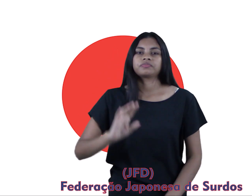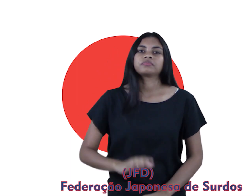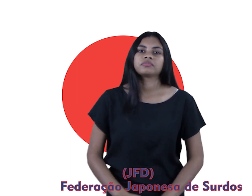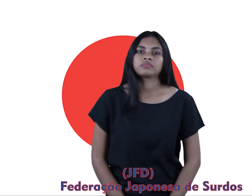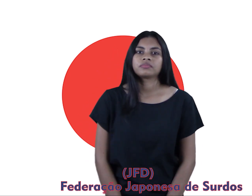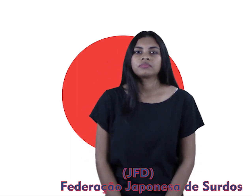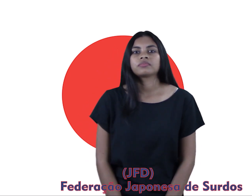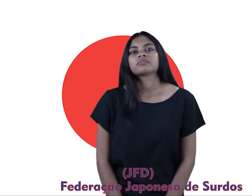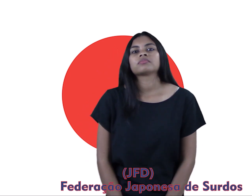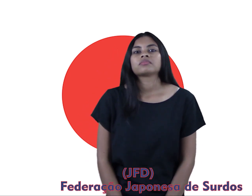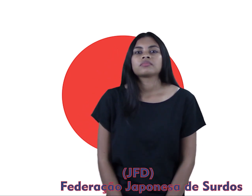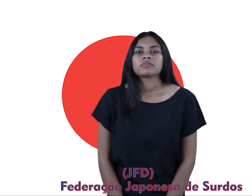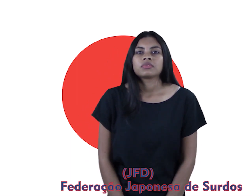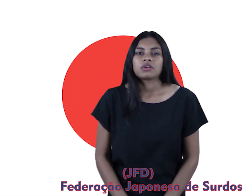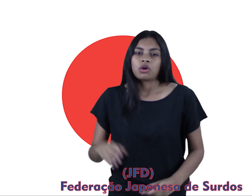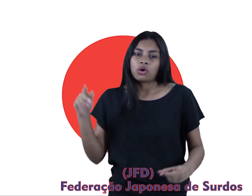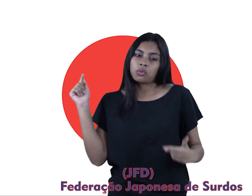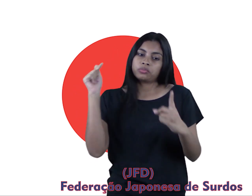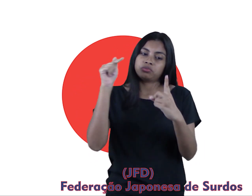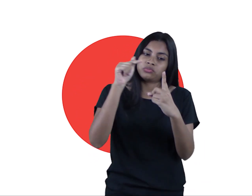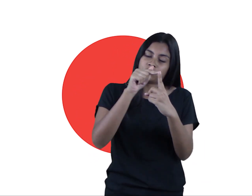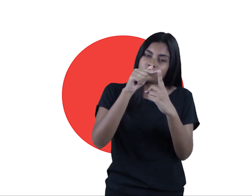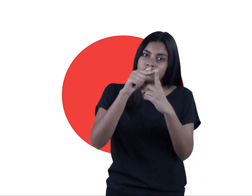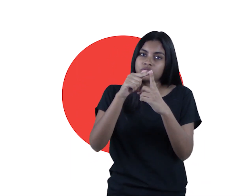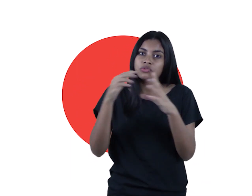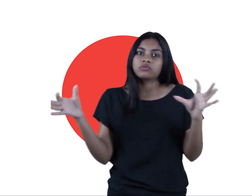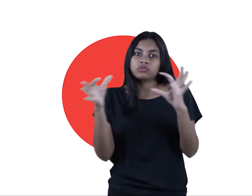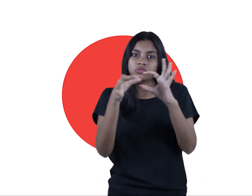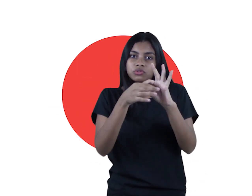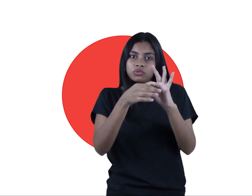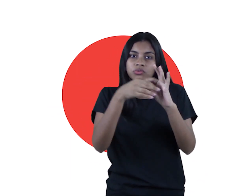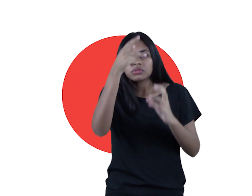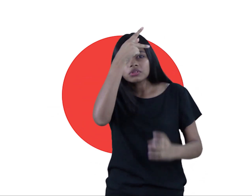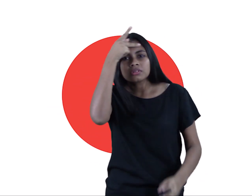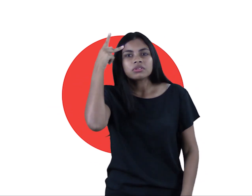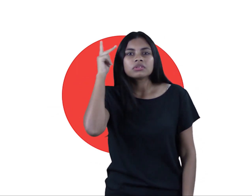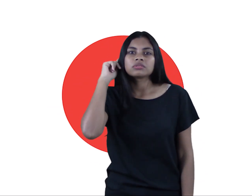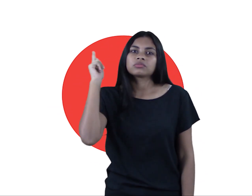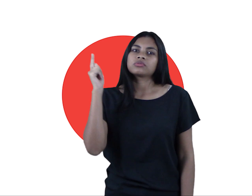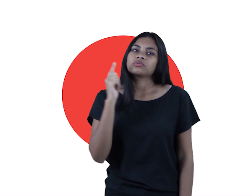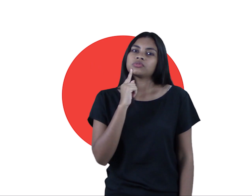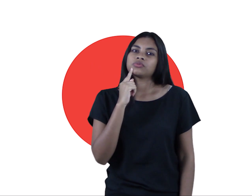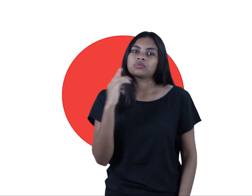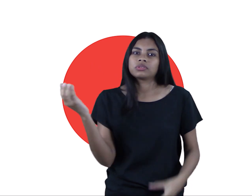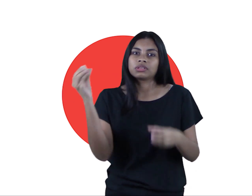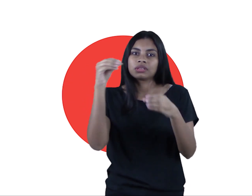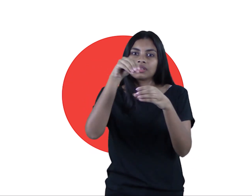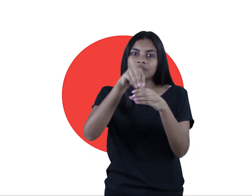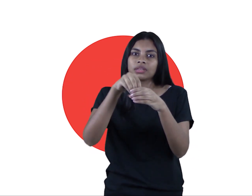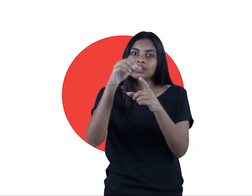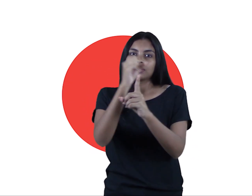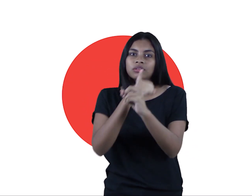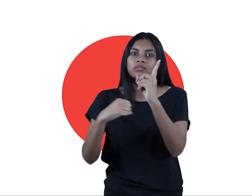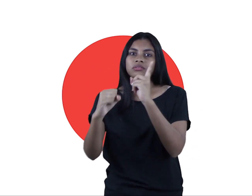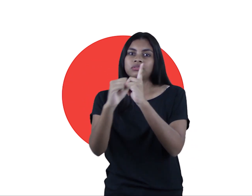JFD, com o objetivo de unir as pessoas surdas e promover um senso